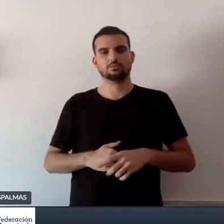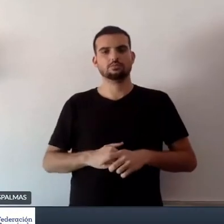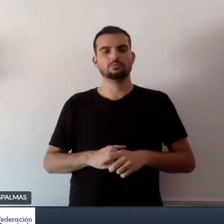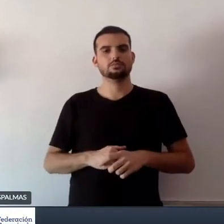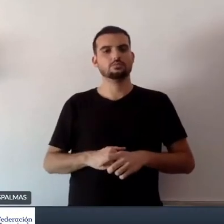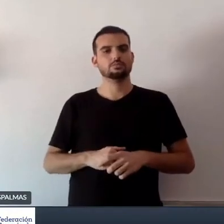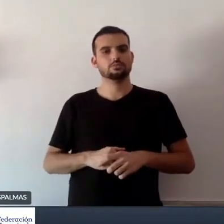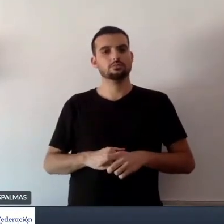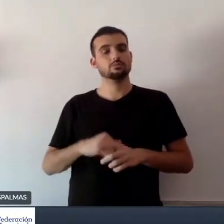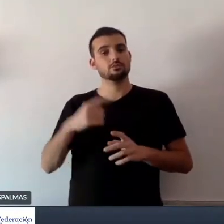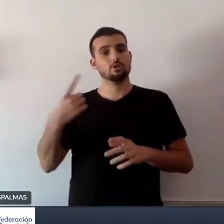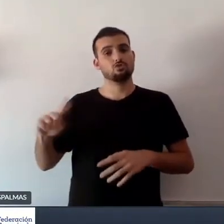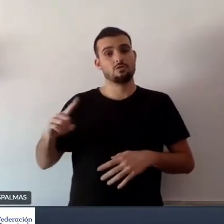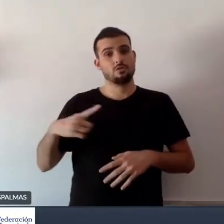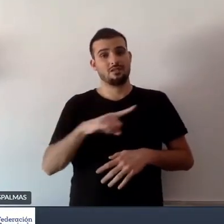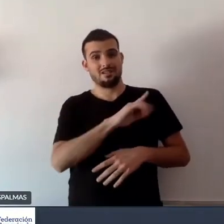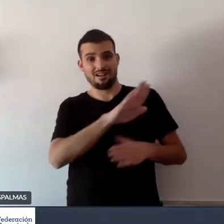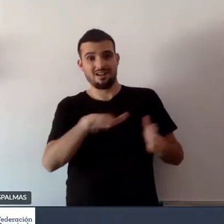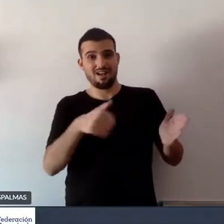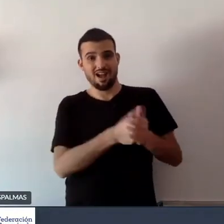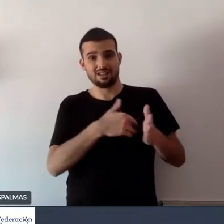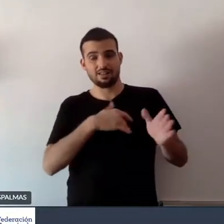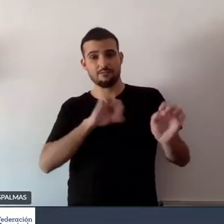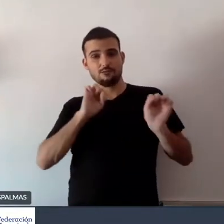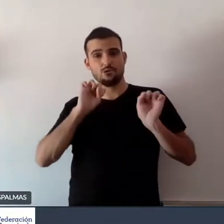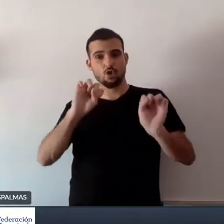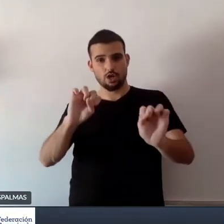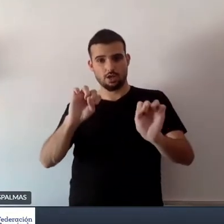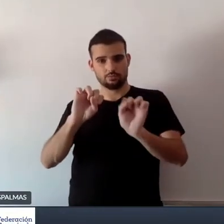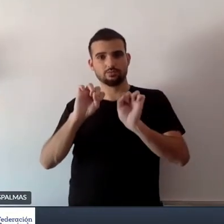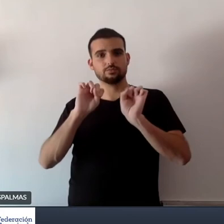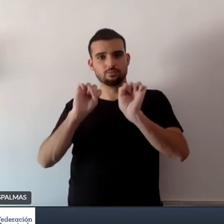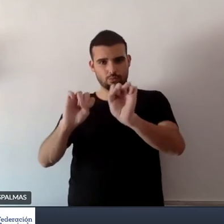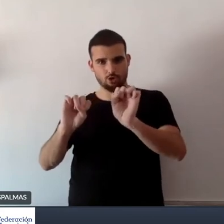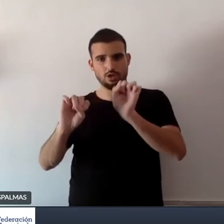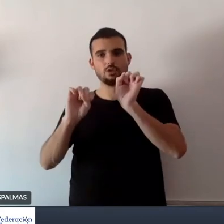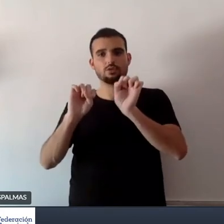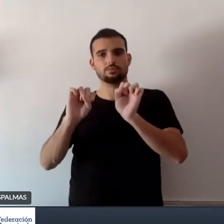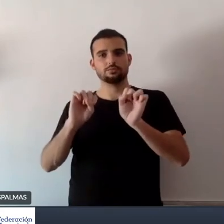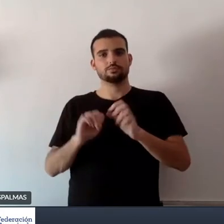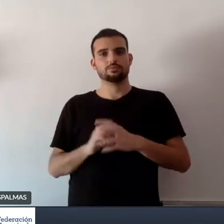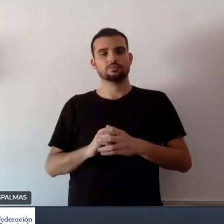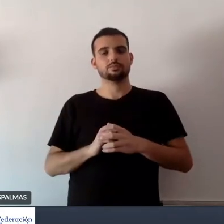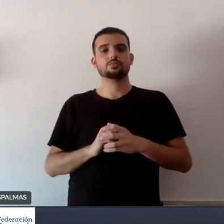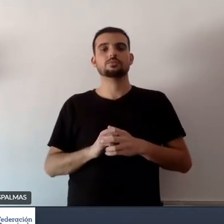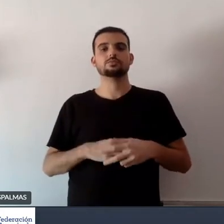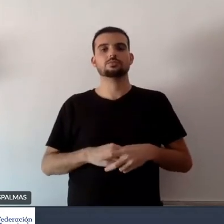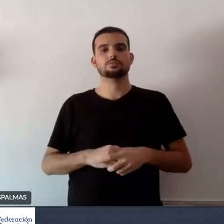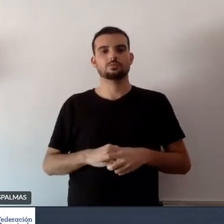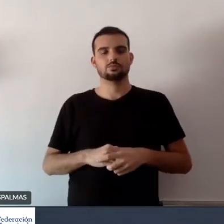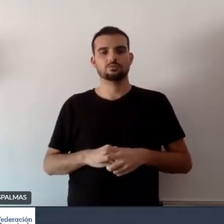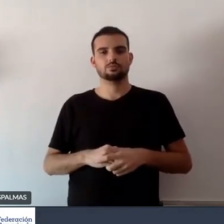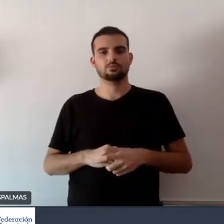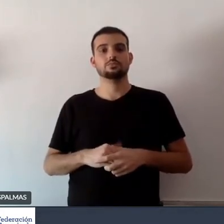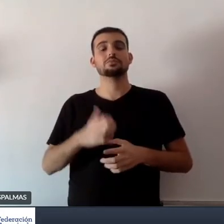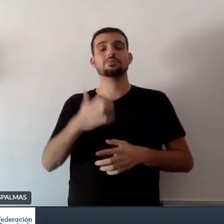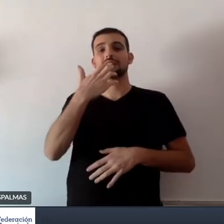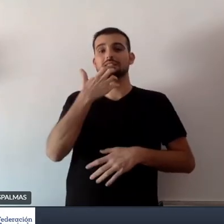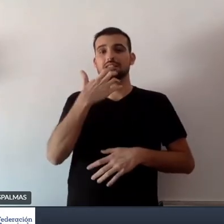Subida, bloqueo directo, continuación interior, roll, de nuevo girar. Aquí esto es otro de los desencadenantes. Si